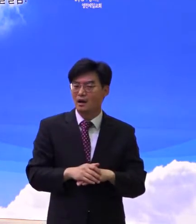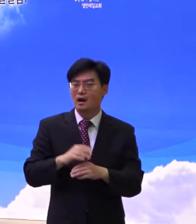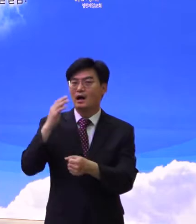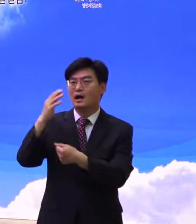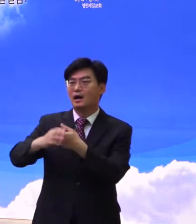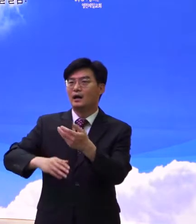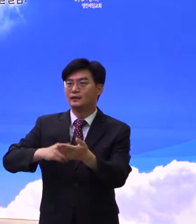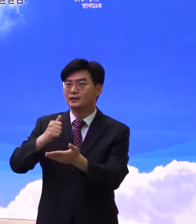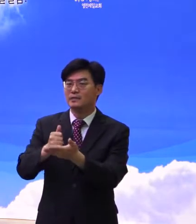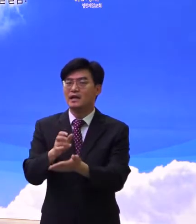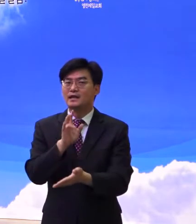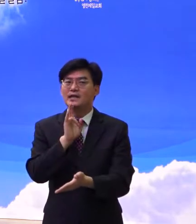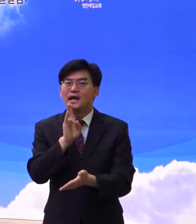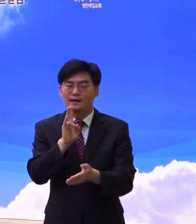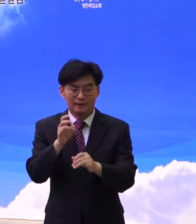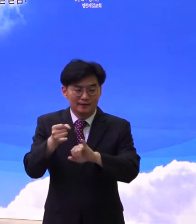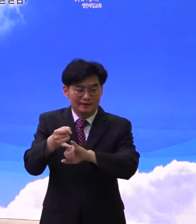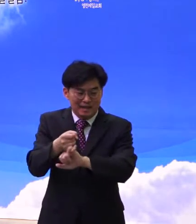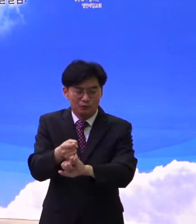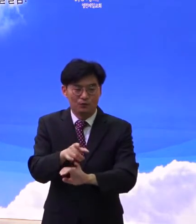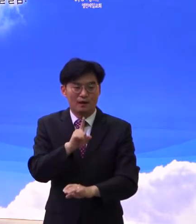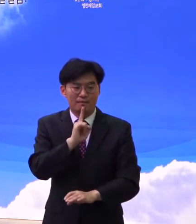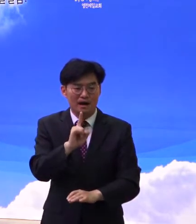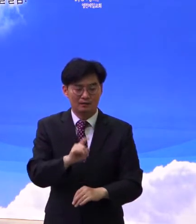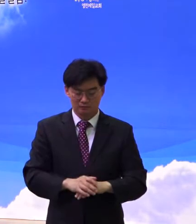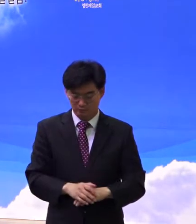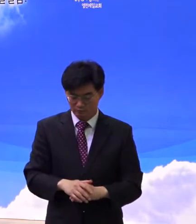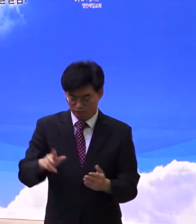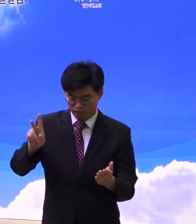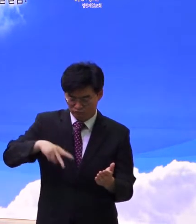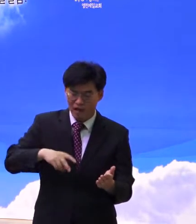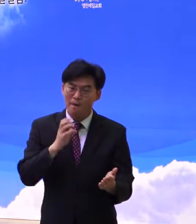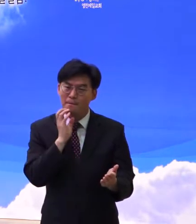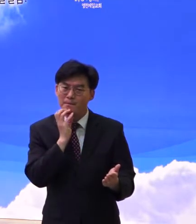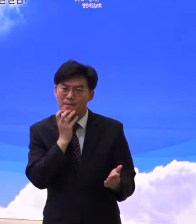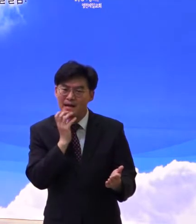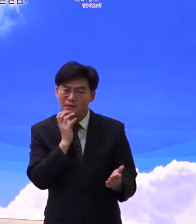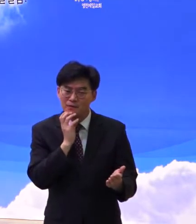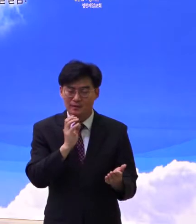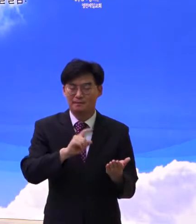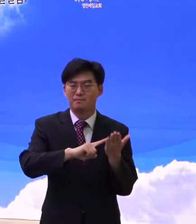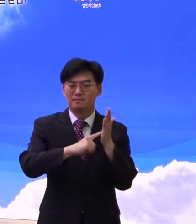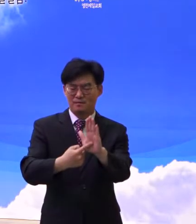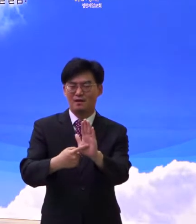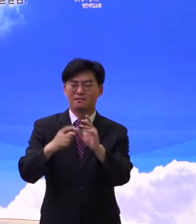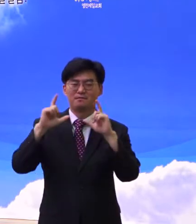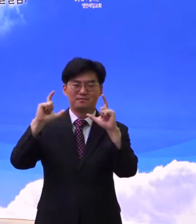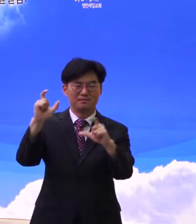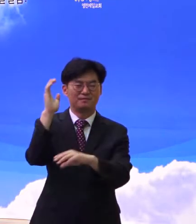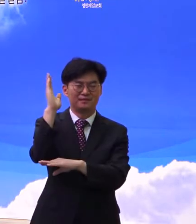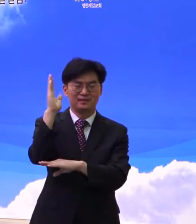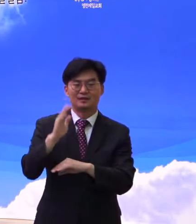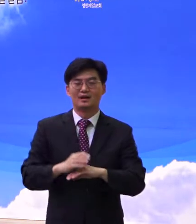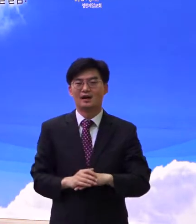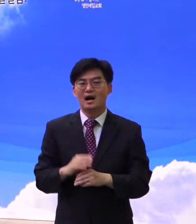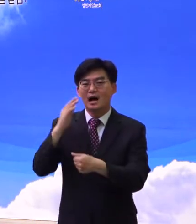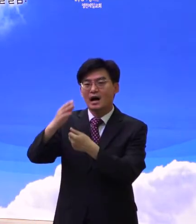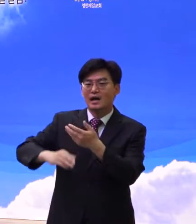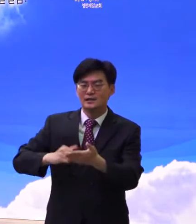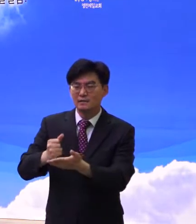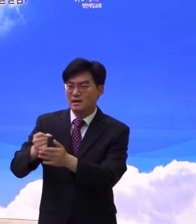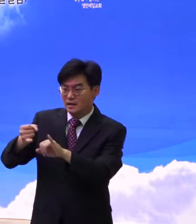주신 그 예언의 약속의 말씀을 베드로와 열한 사도가 인용하면서 바로 그 일이 하나님이